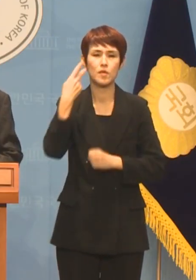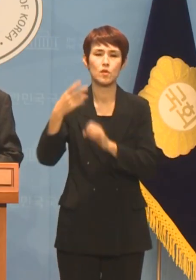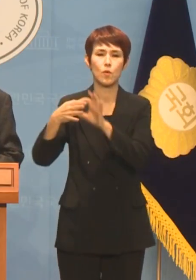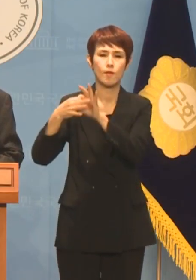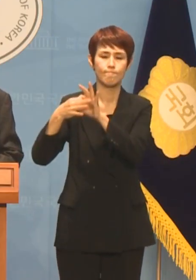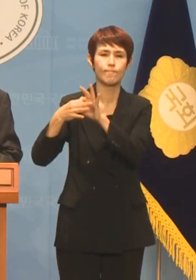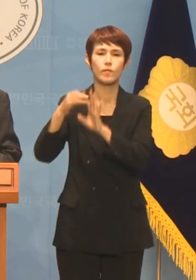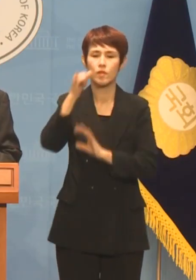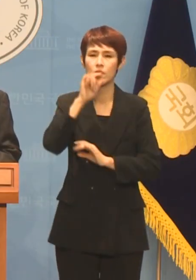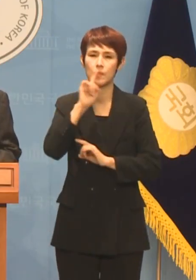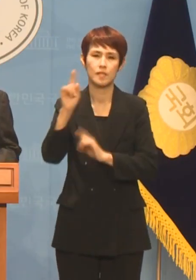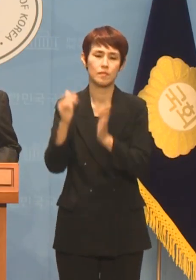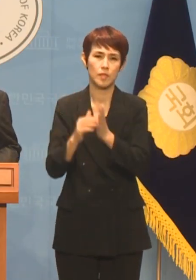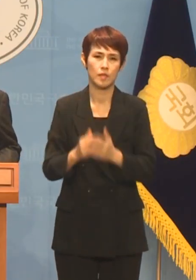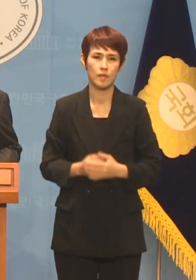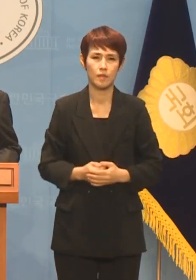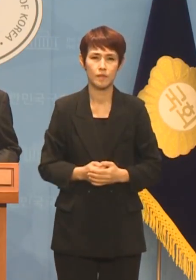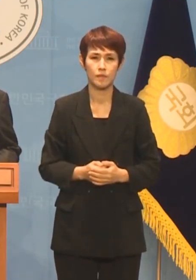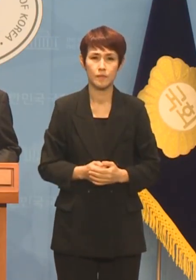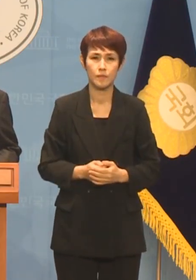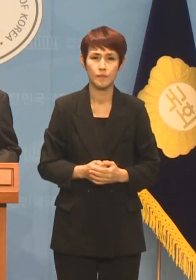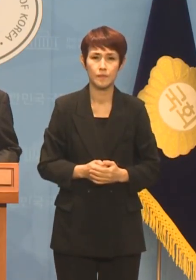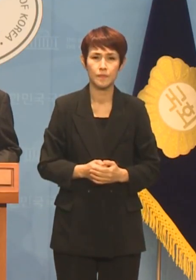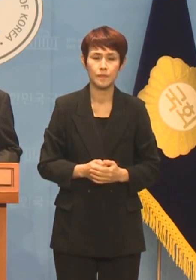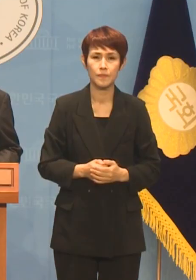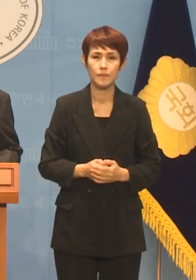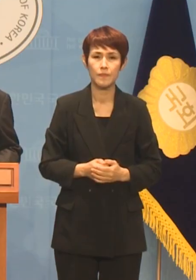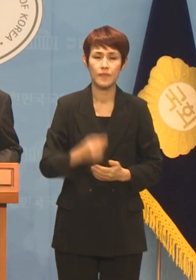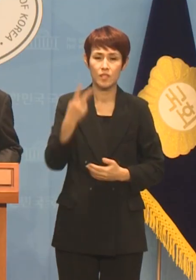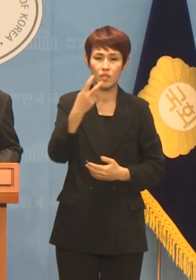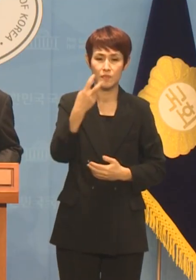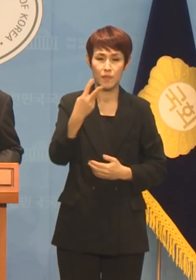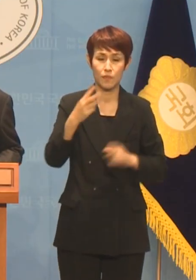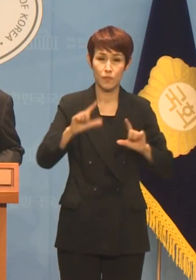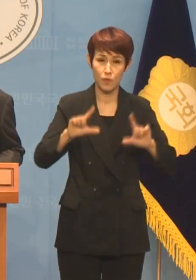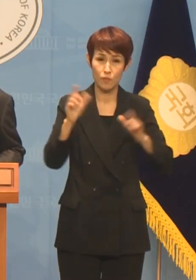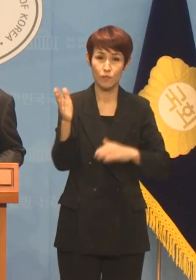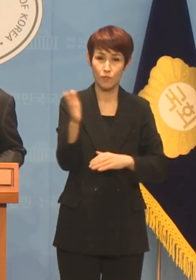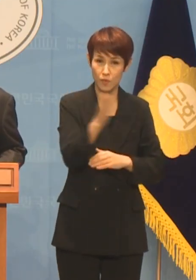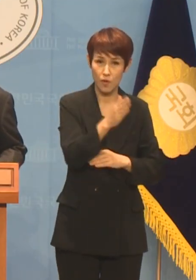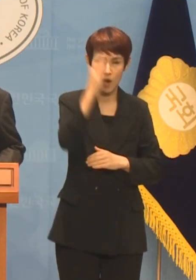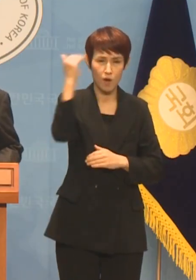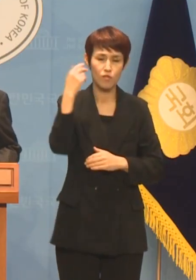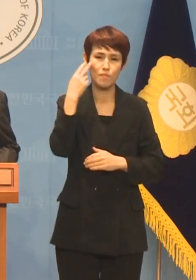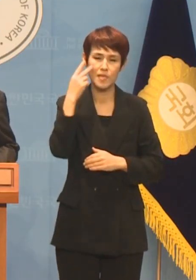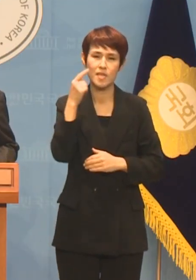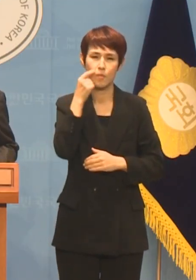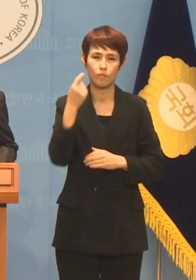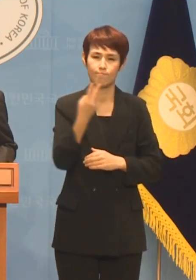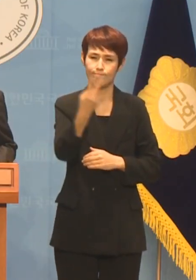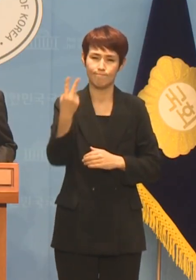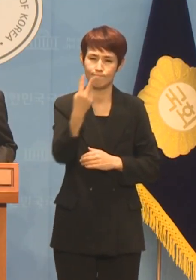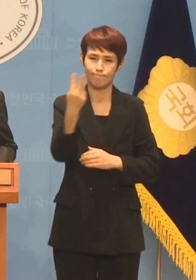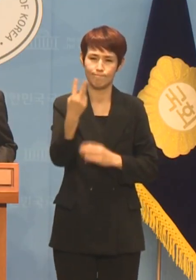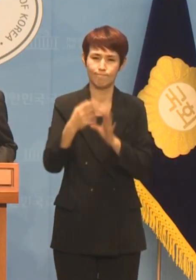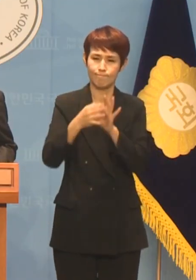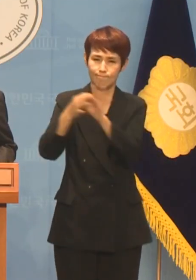2023년 3월 8월이죠. 캠프 데이비드 정신을 토대로 한미일 3국 협력의 제도화, 그리고 그